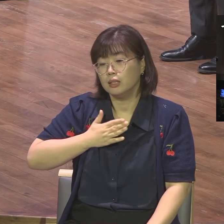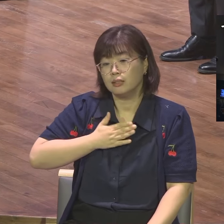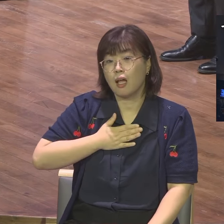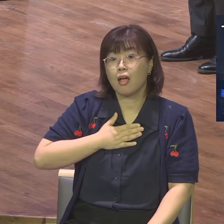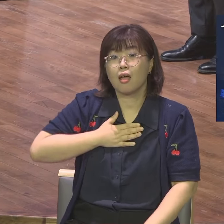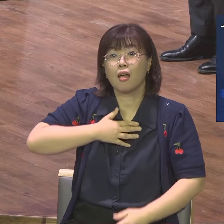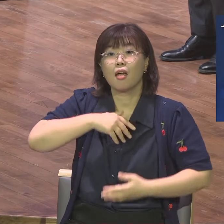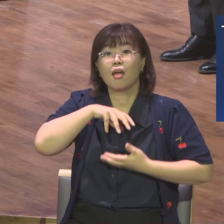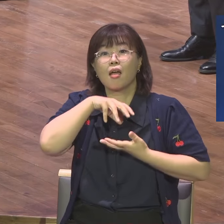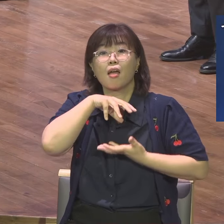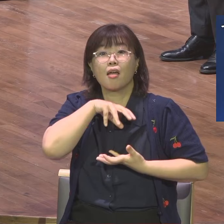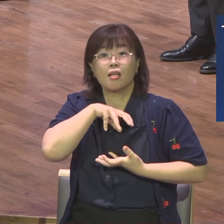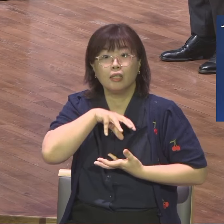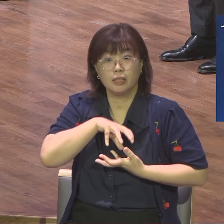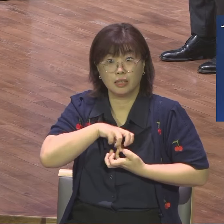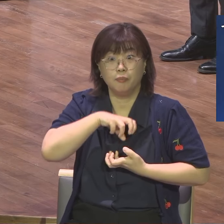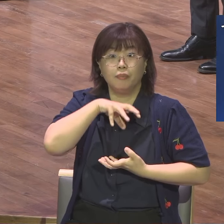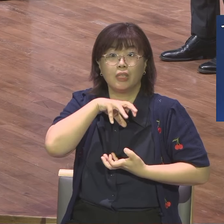내